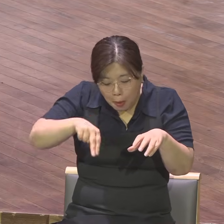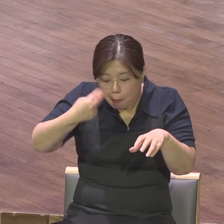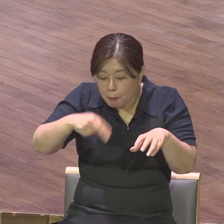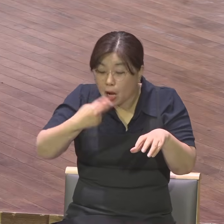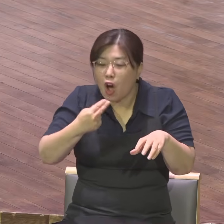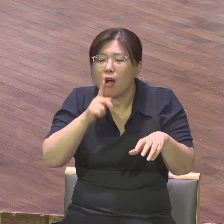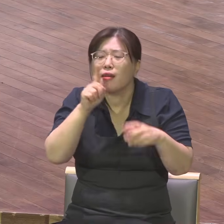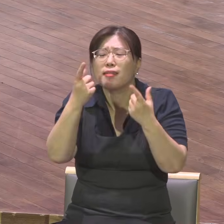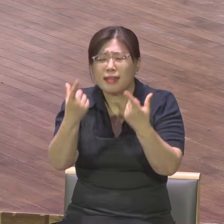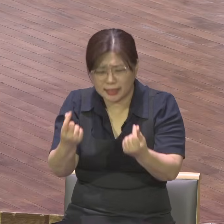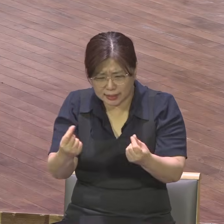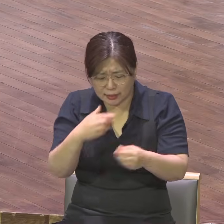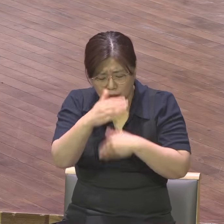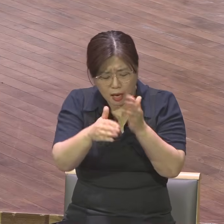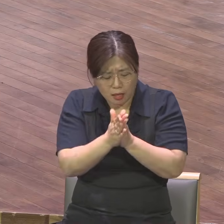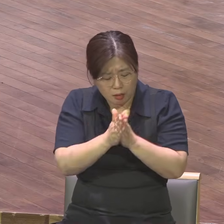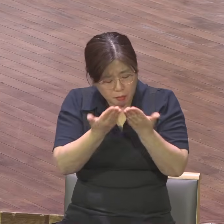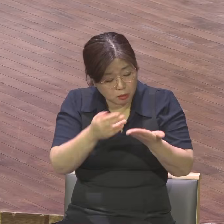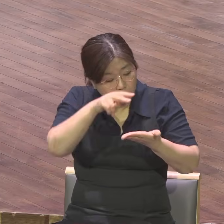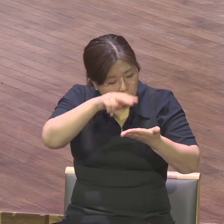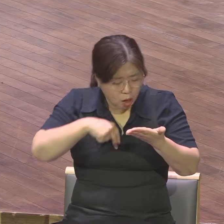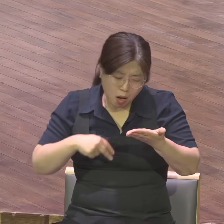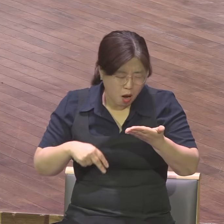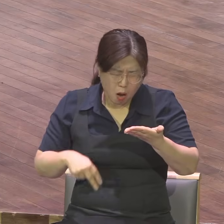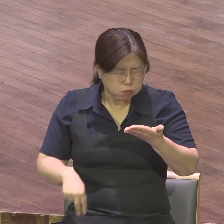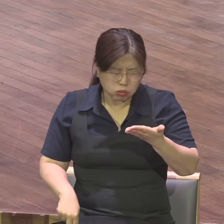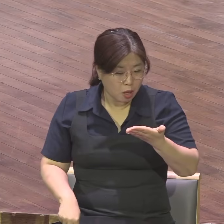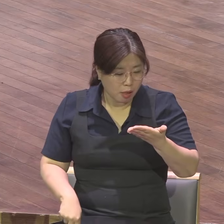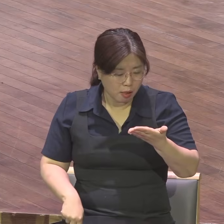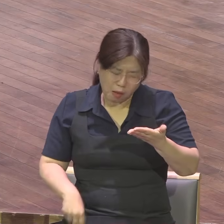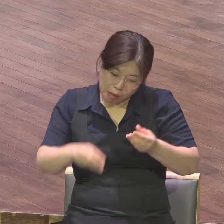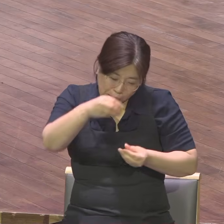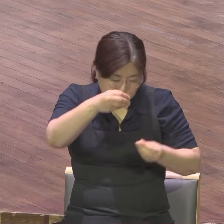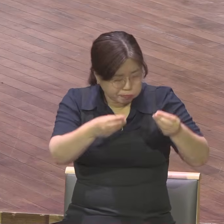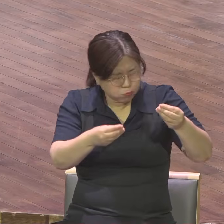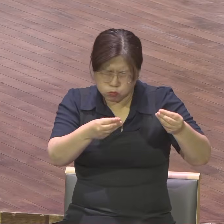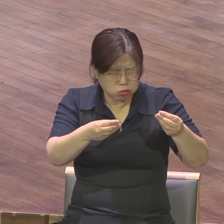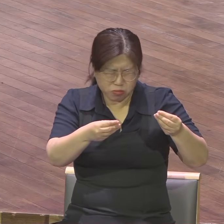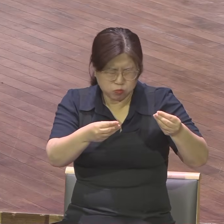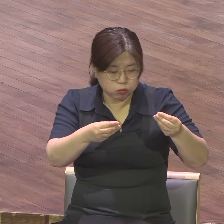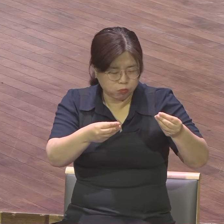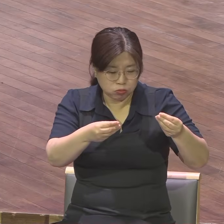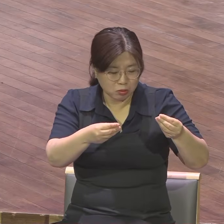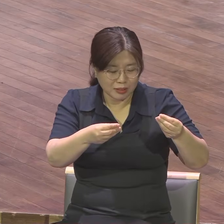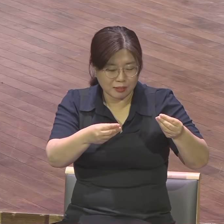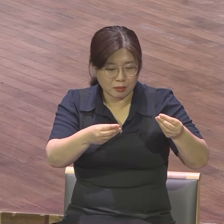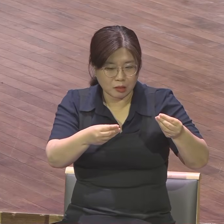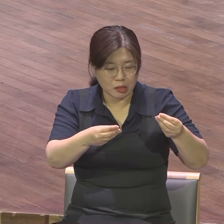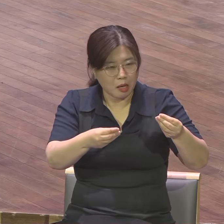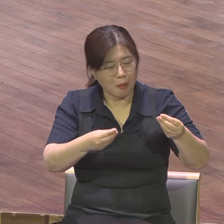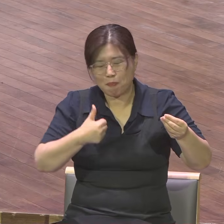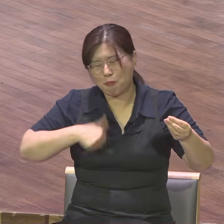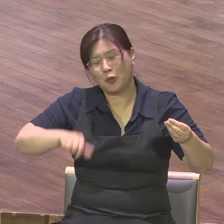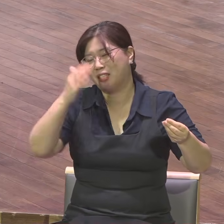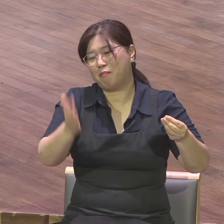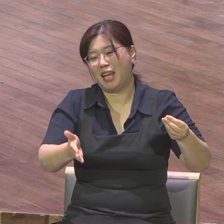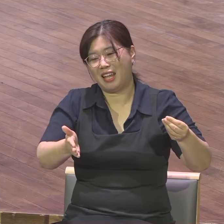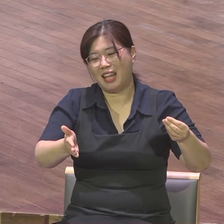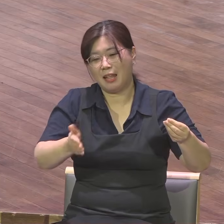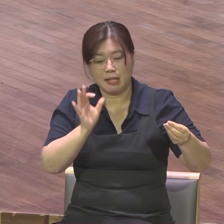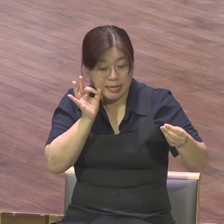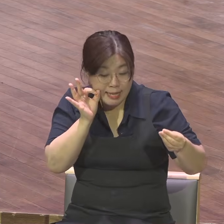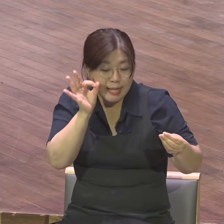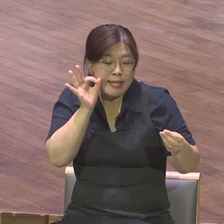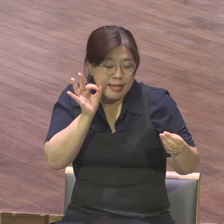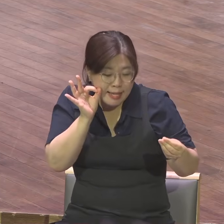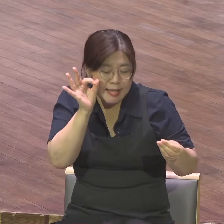말씀을 들을 때 이해가 되지 않는다고 쉽게 포기해서는 안 된다는 겁니다. 제가 늘 예배의 회복을 말하고 있잖아요.